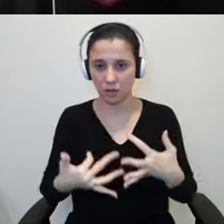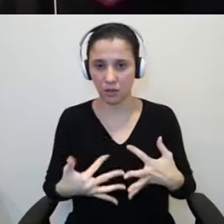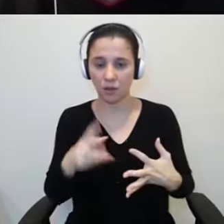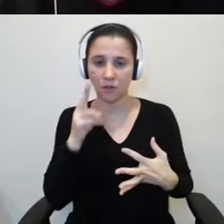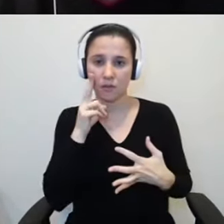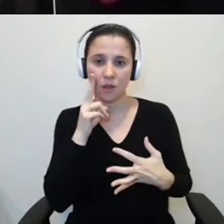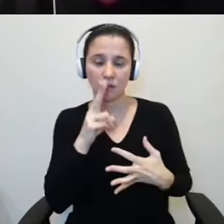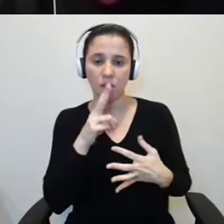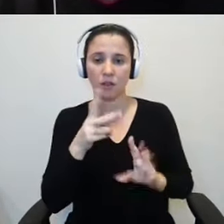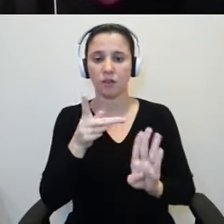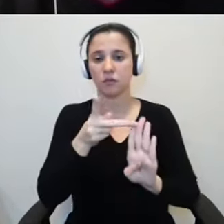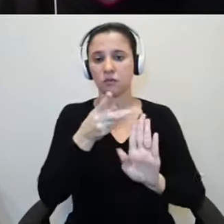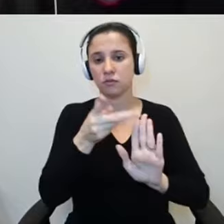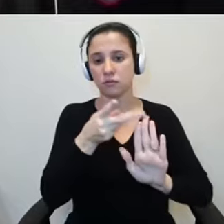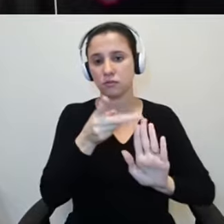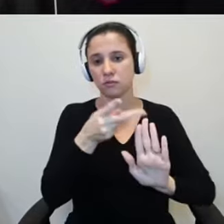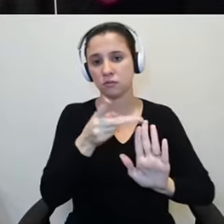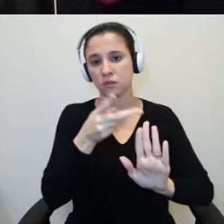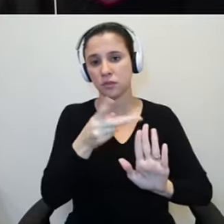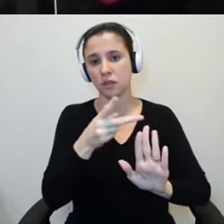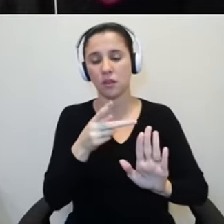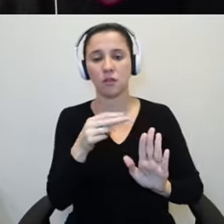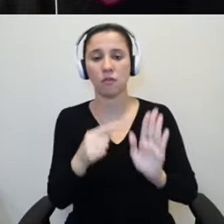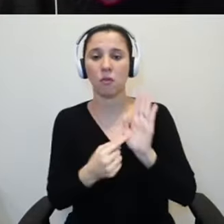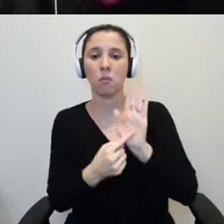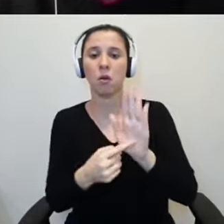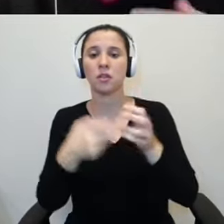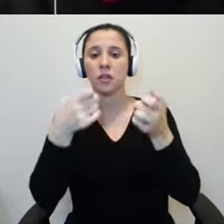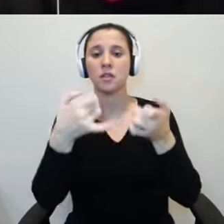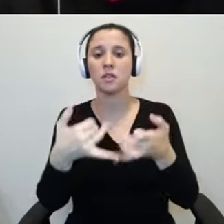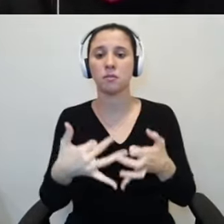essa portaria, ela coloca ali que os estudantes